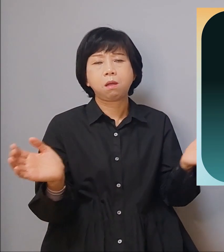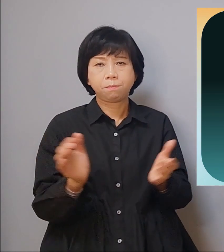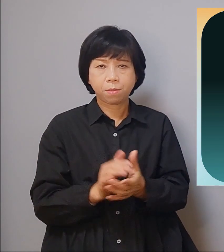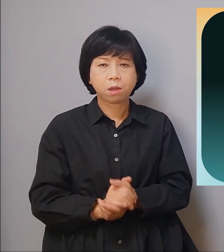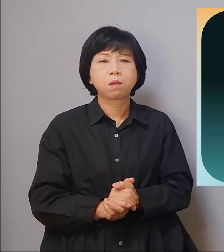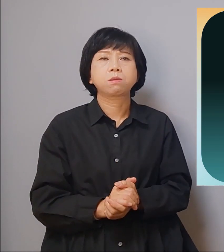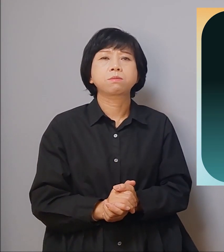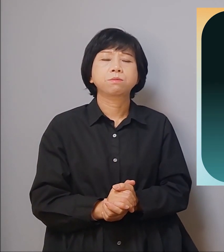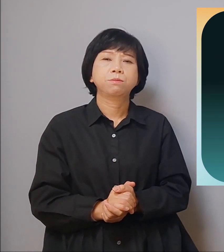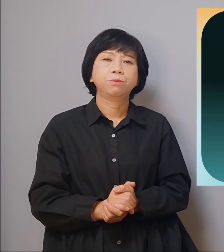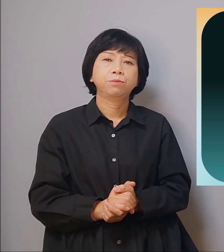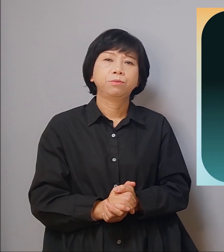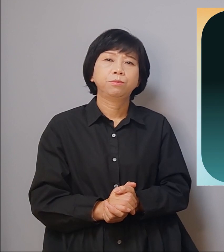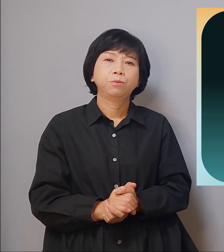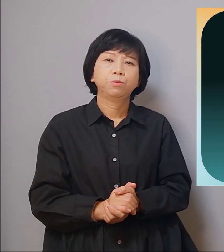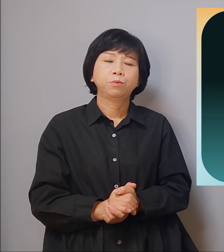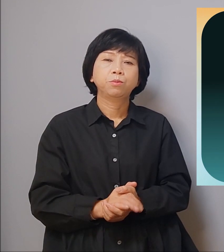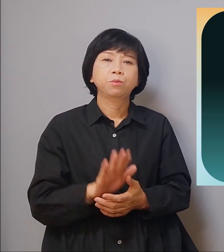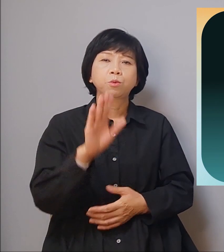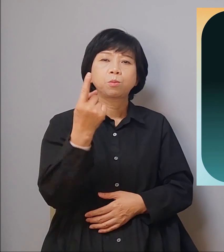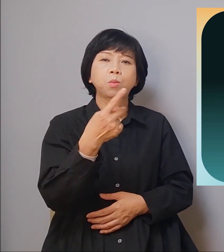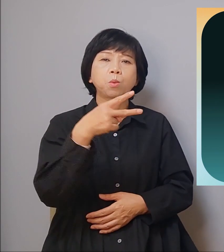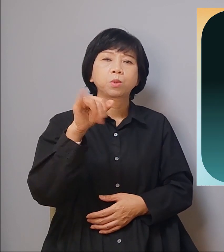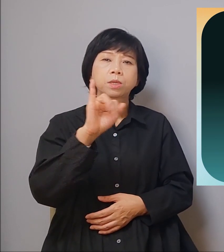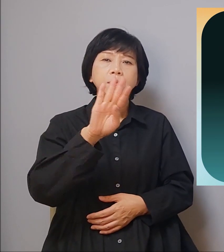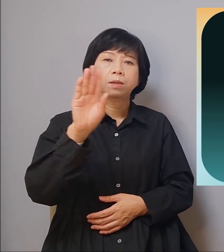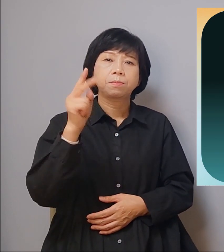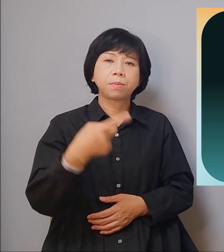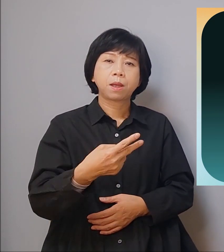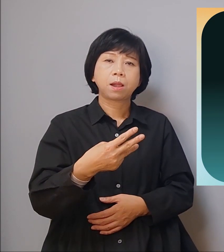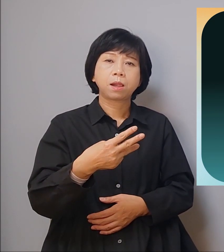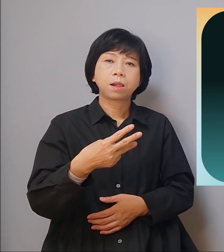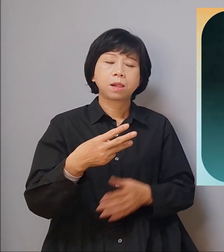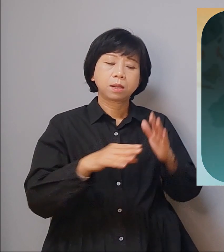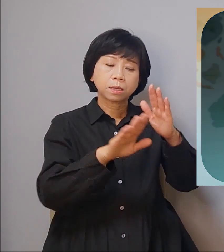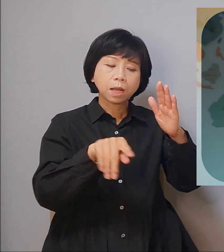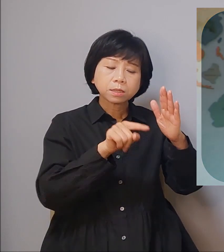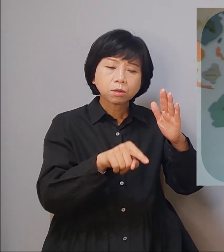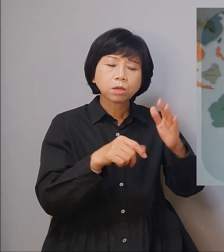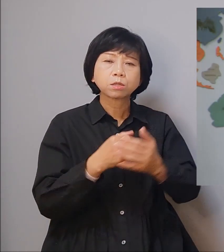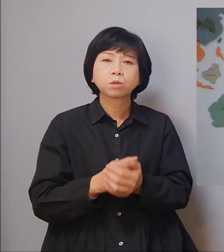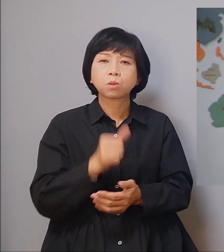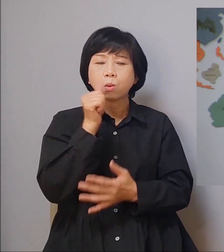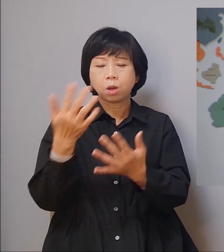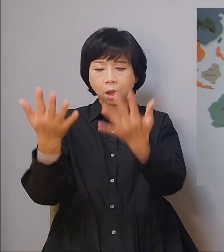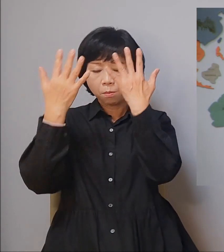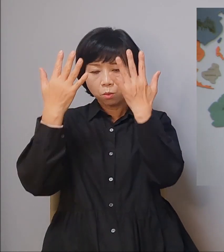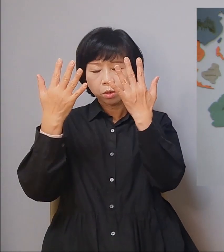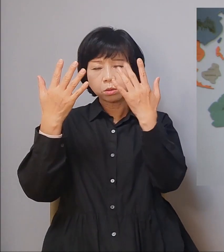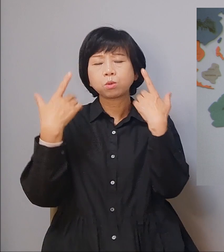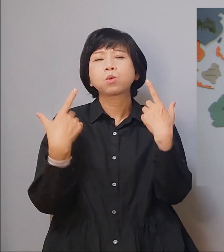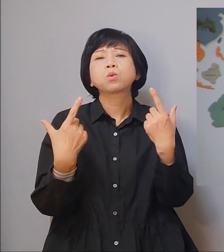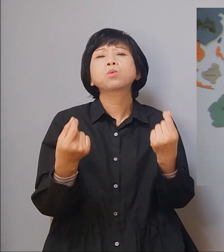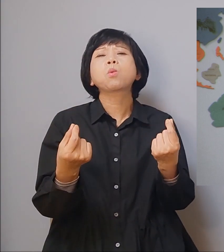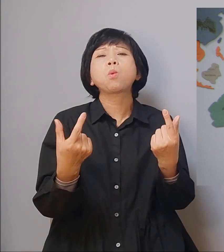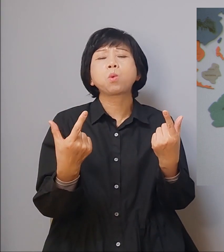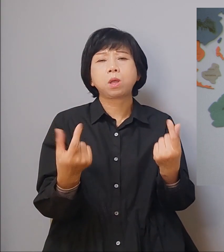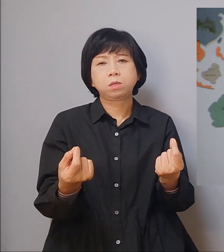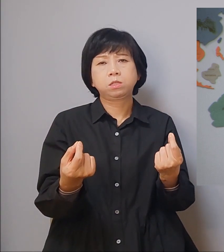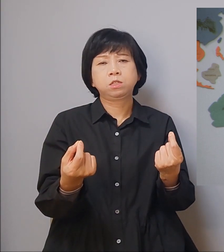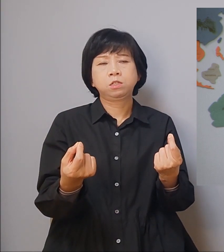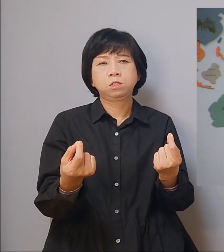아멘. 보디발 가정에서도 감옥 안에서도 똑같은 상황이